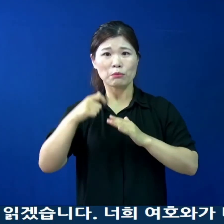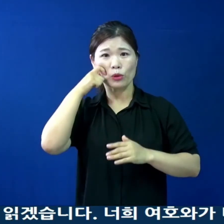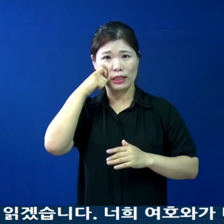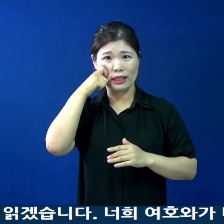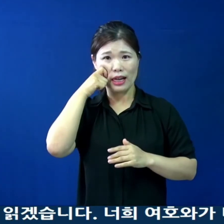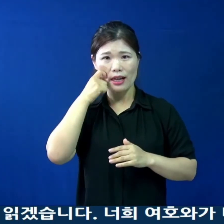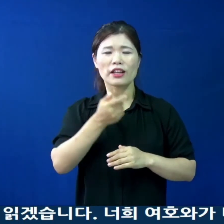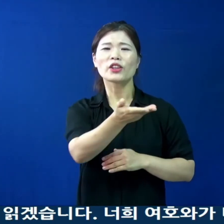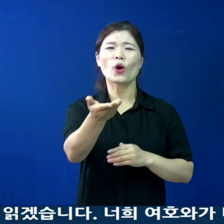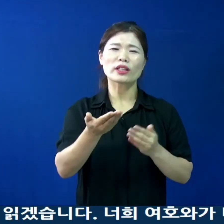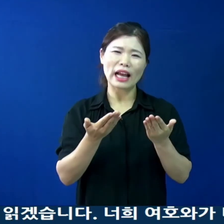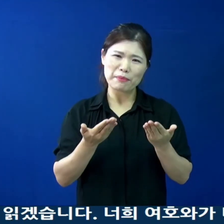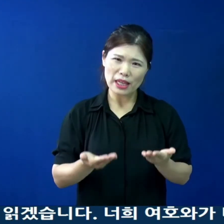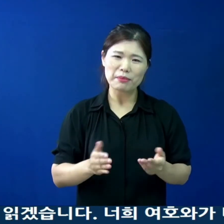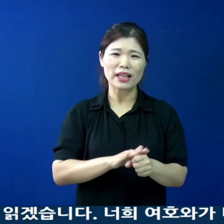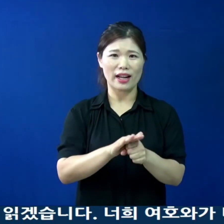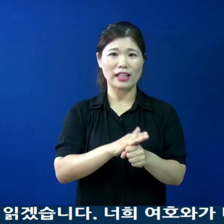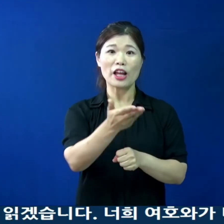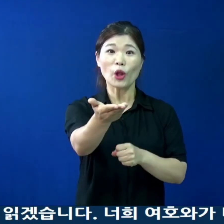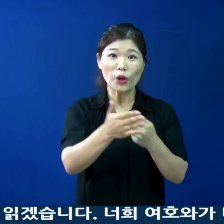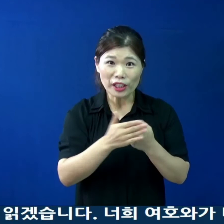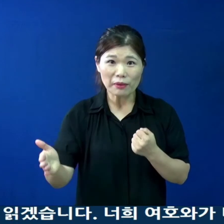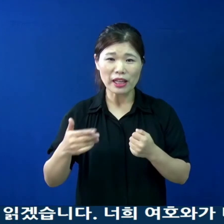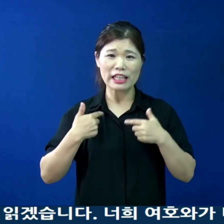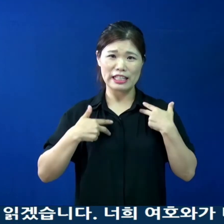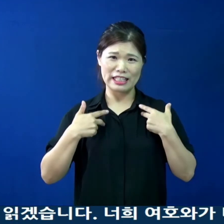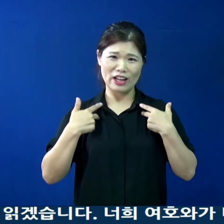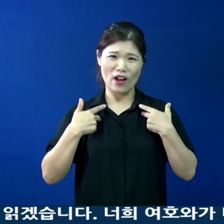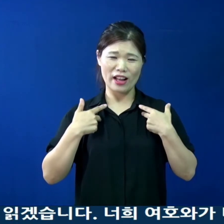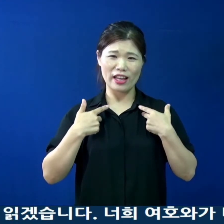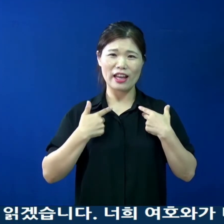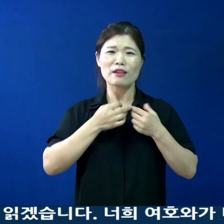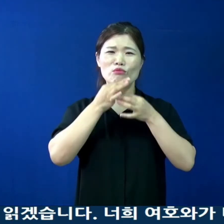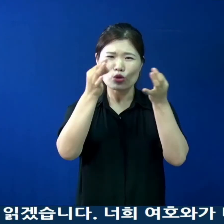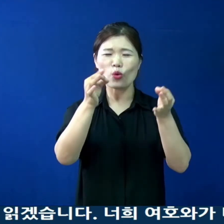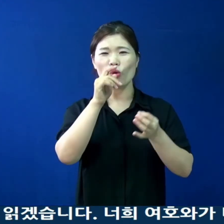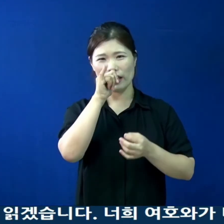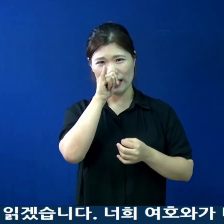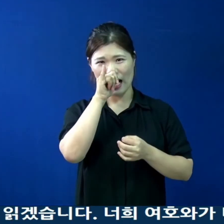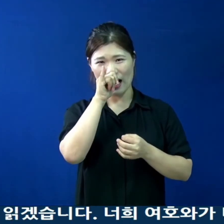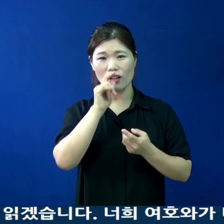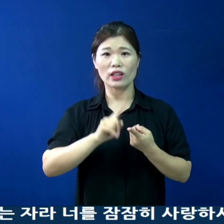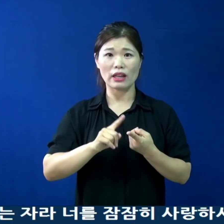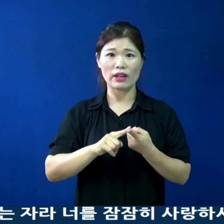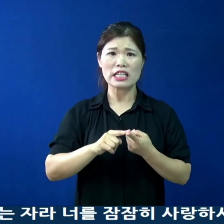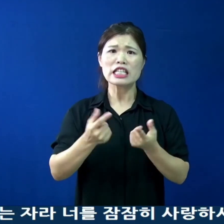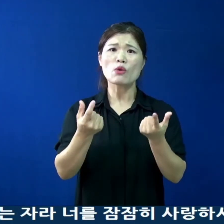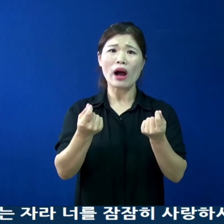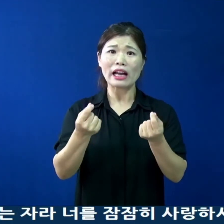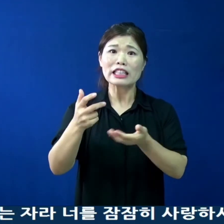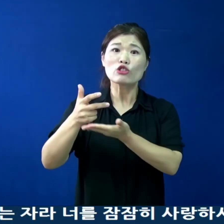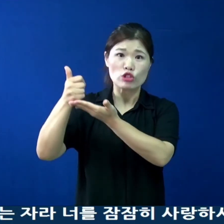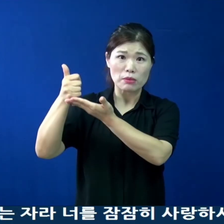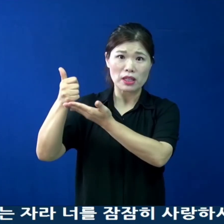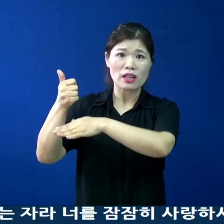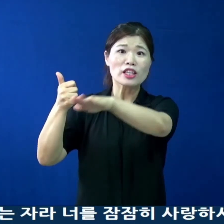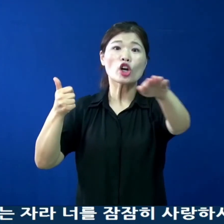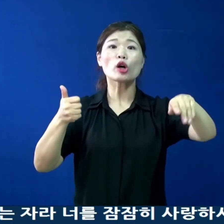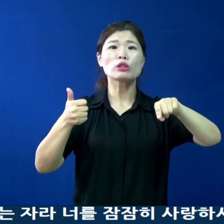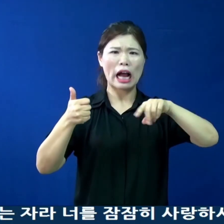사랑하신다. 너로 말미암아 즐거이 부르며 기뻐하신다. 여러분, 이런 분이 우리 가운데